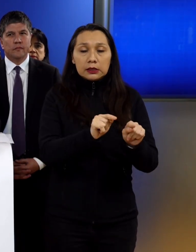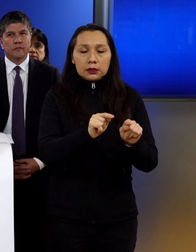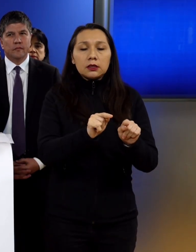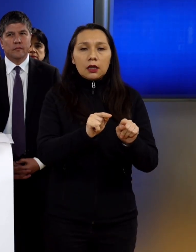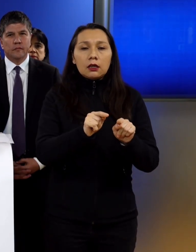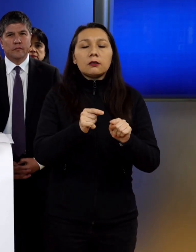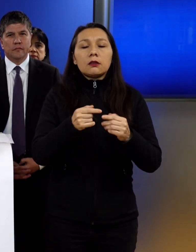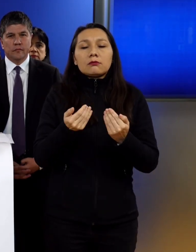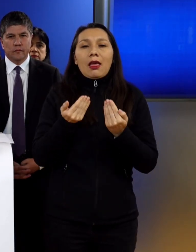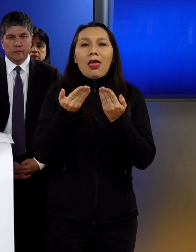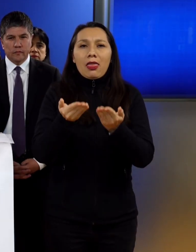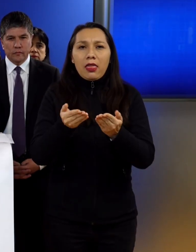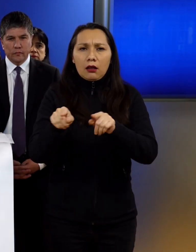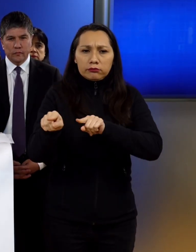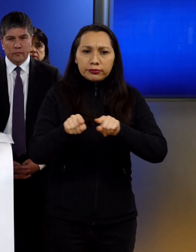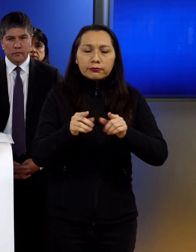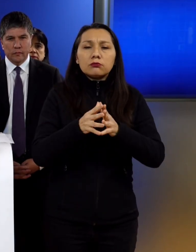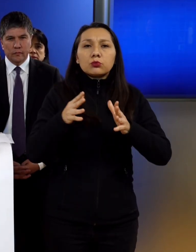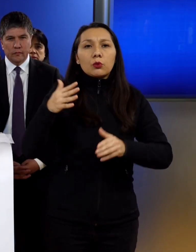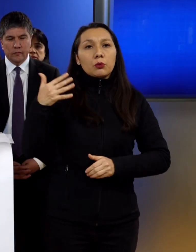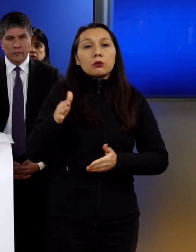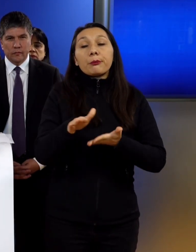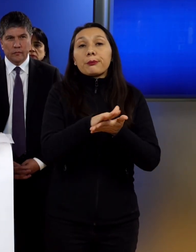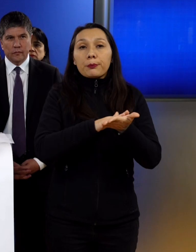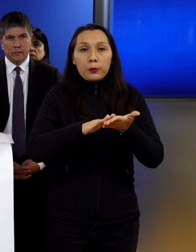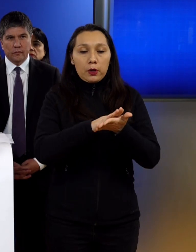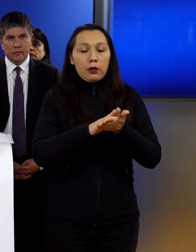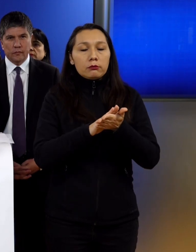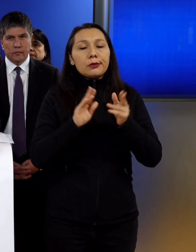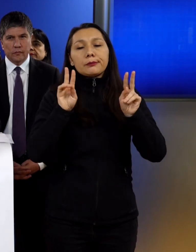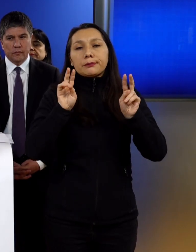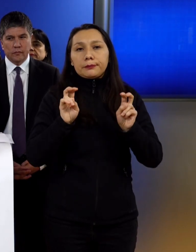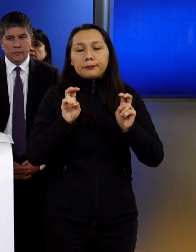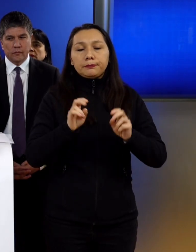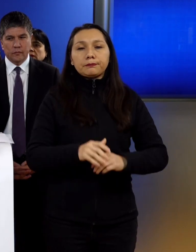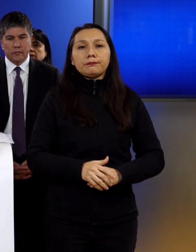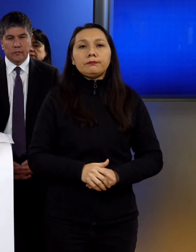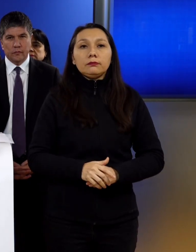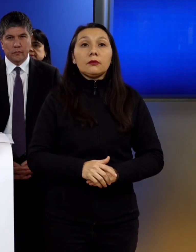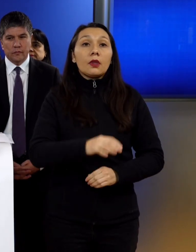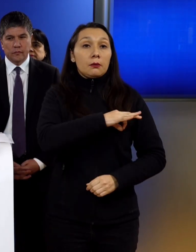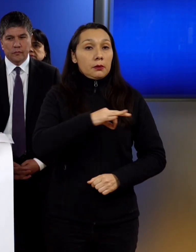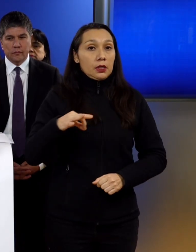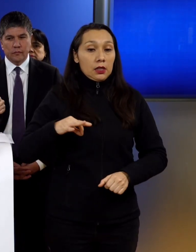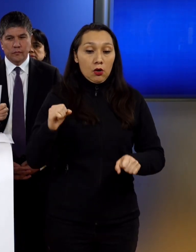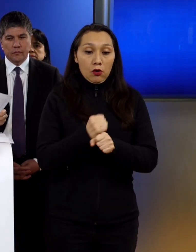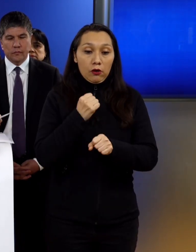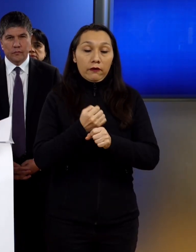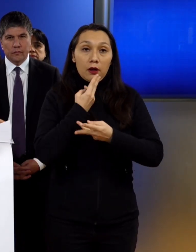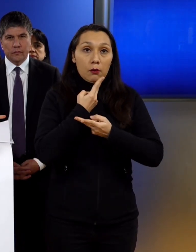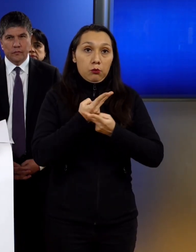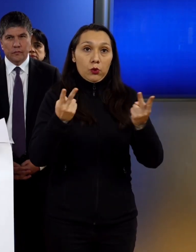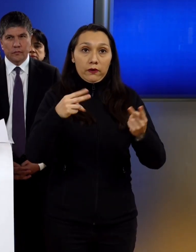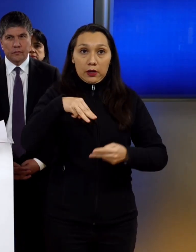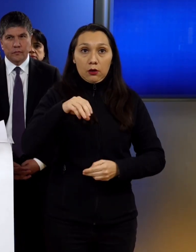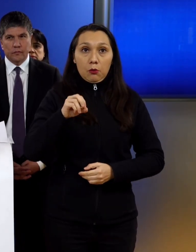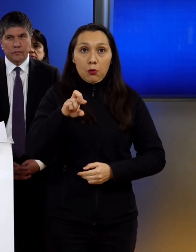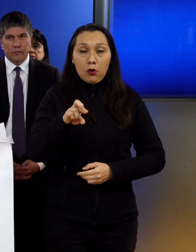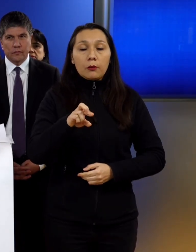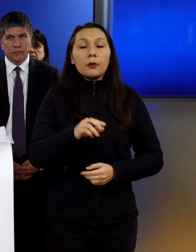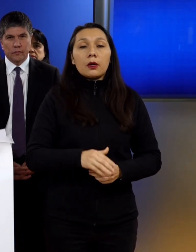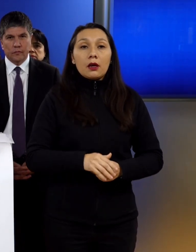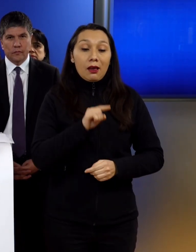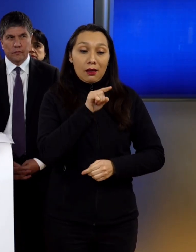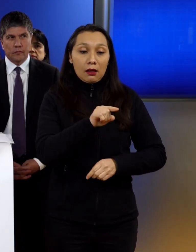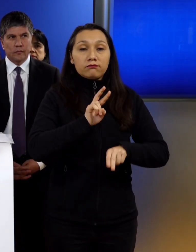han desplegado una gestión muy importante. Por ejemplo, en el caso del Ministerio de Obras Públicas, el